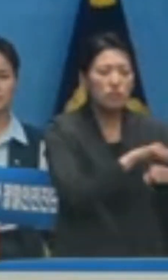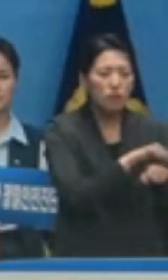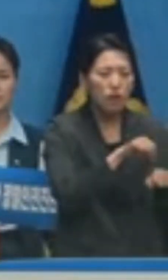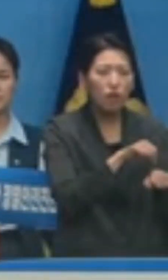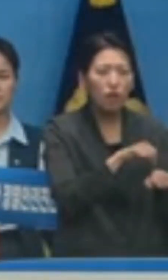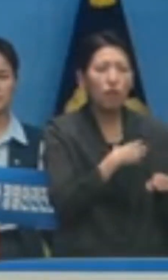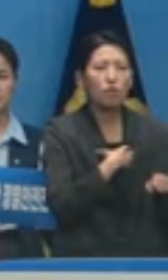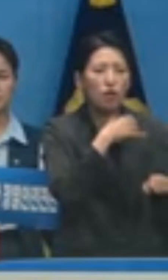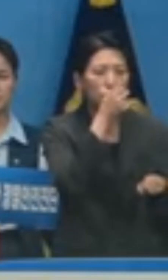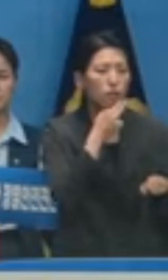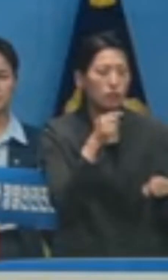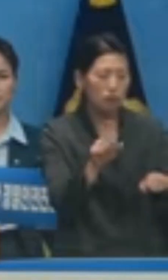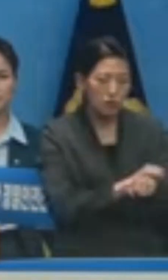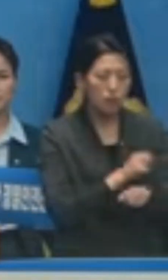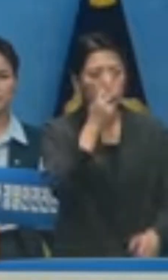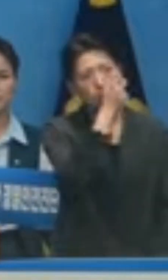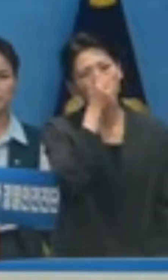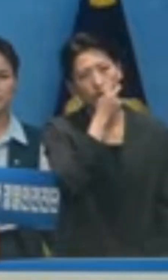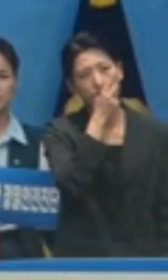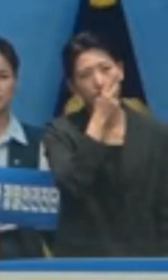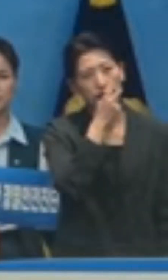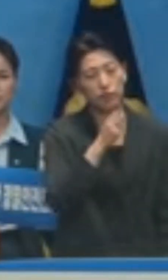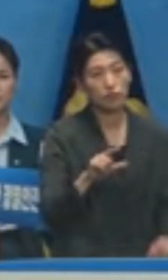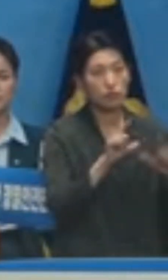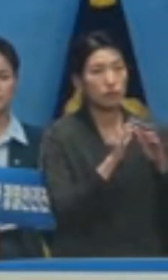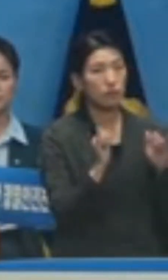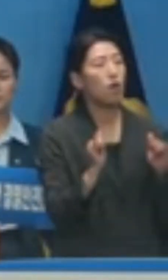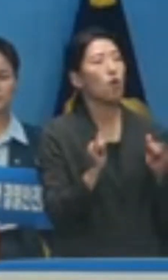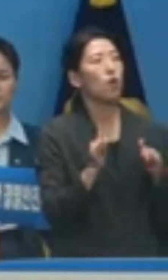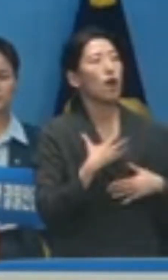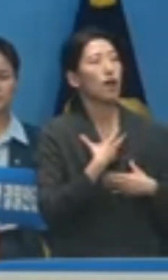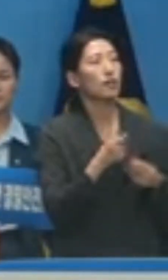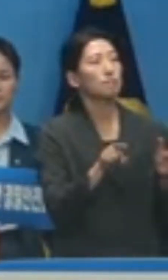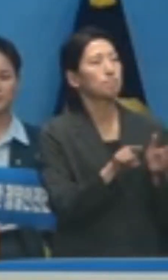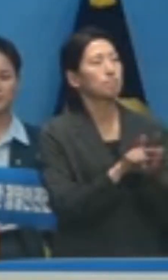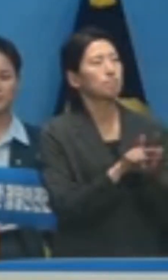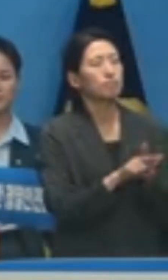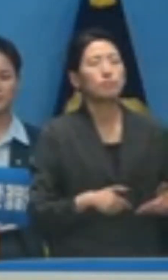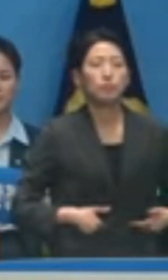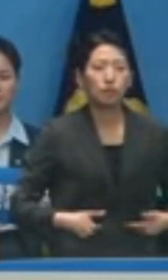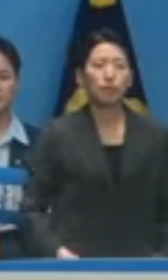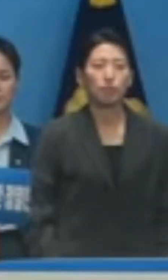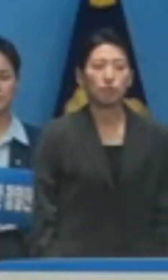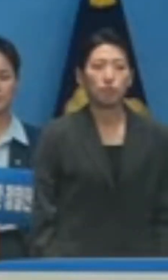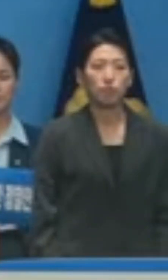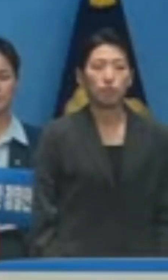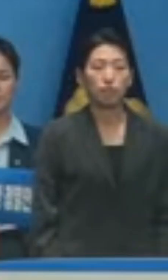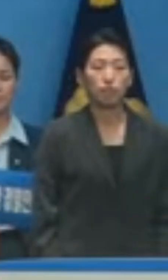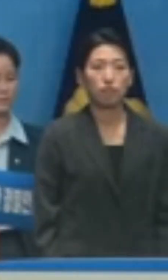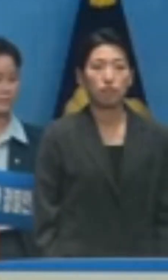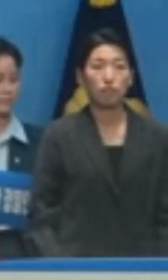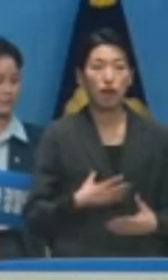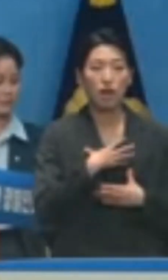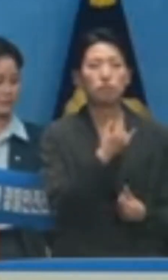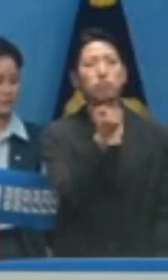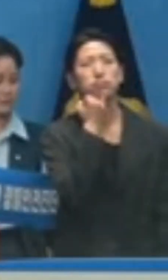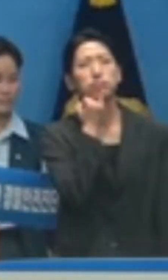즉시 실시해 시민들의 불안을 해소해야 합니다. 안전은 타협할 수 없는